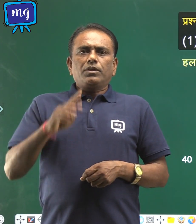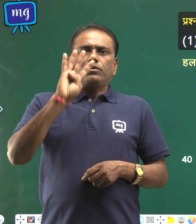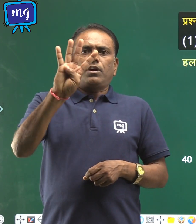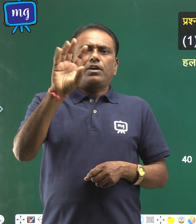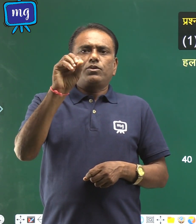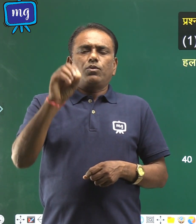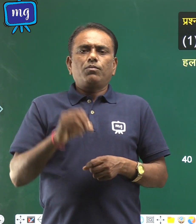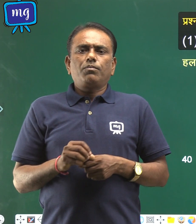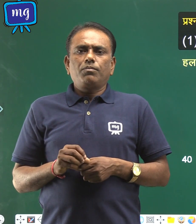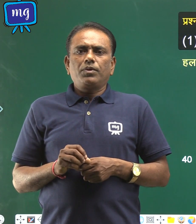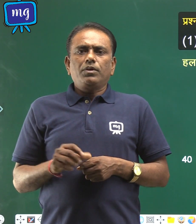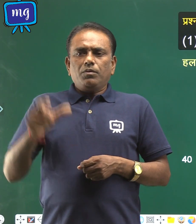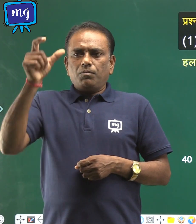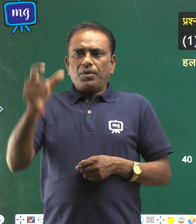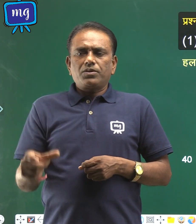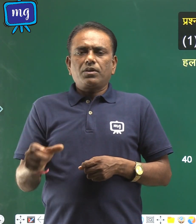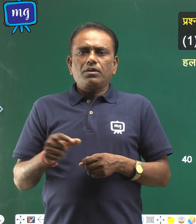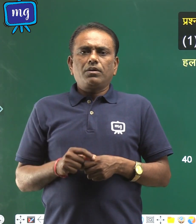40 व्यक्ति